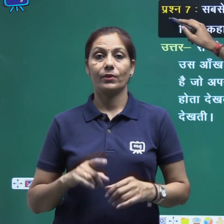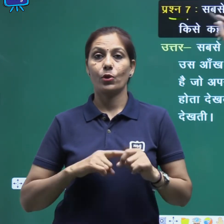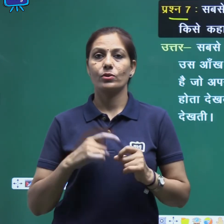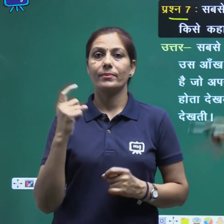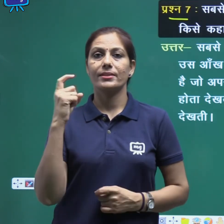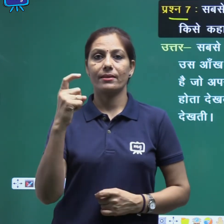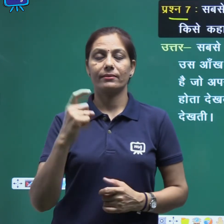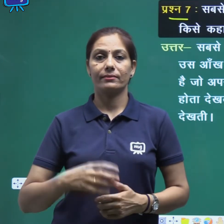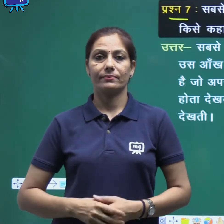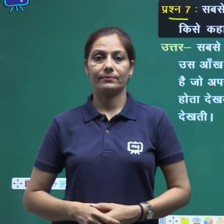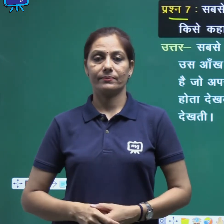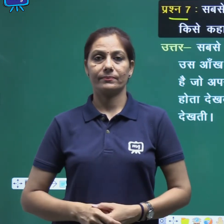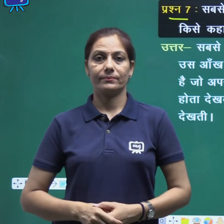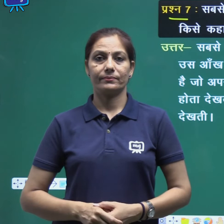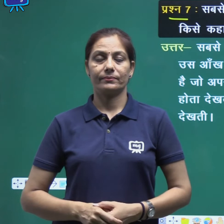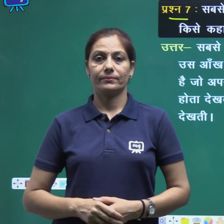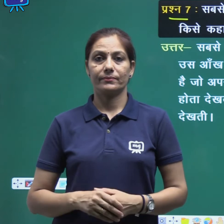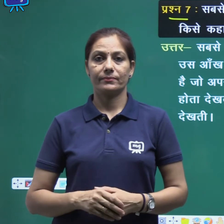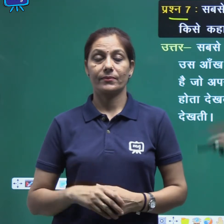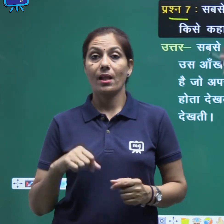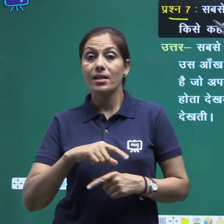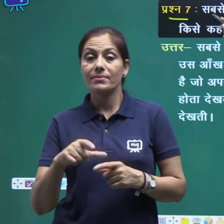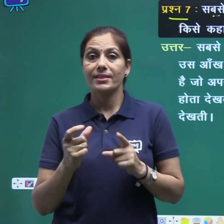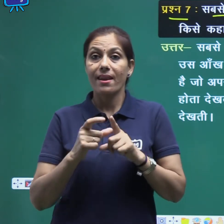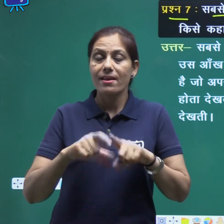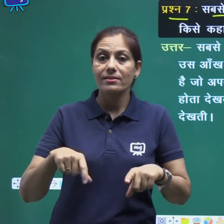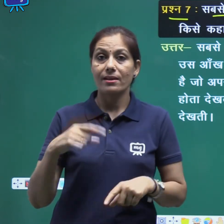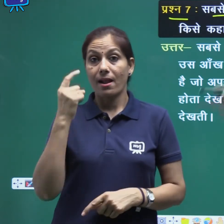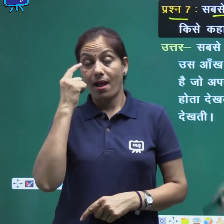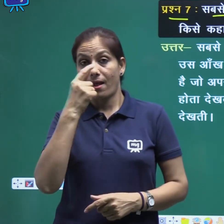प्रश्न 7, सबसे खतरनाक आंख